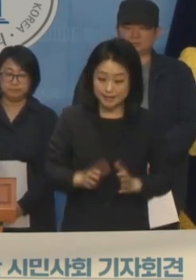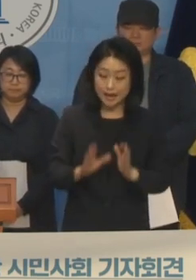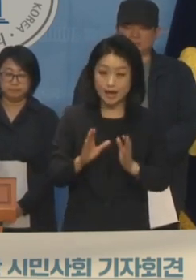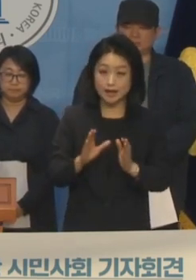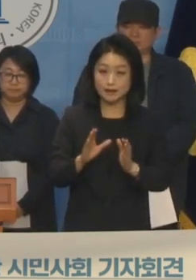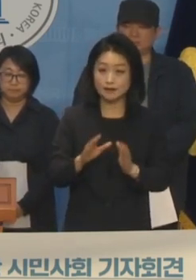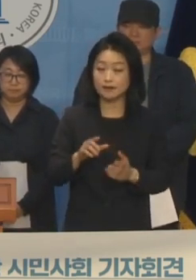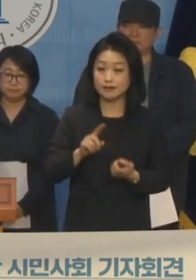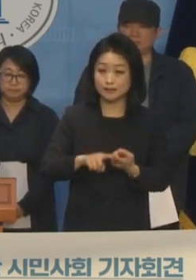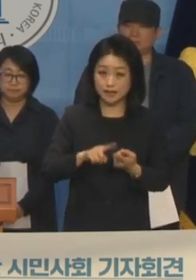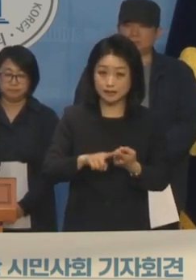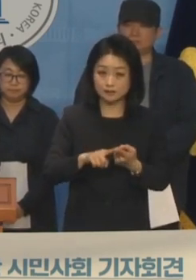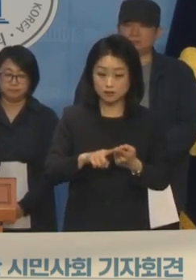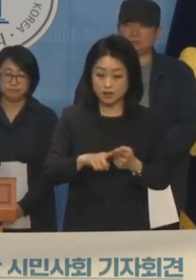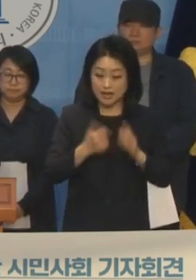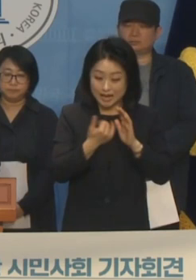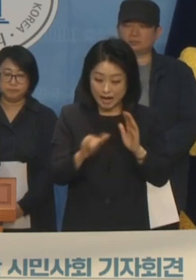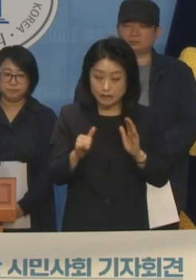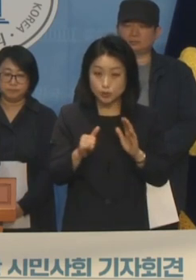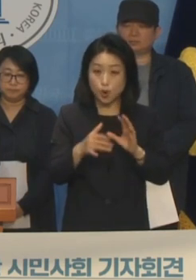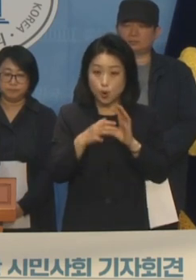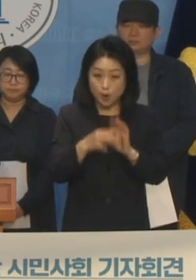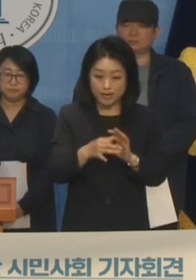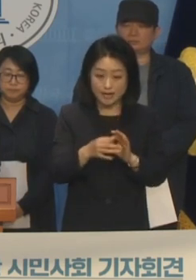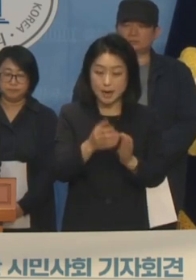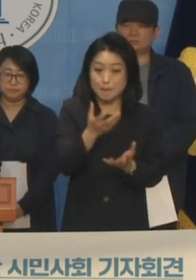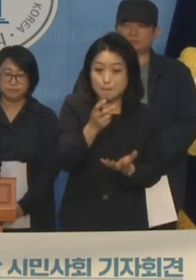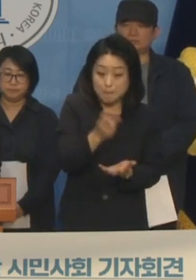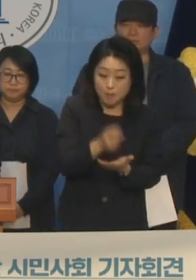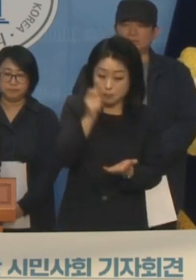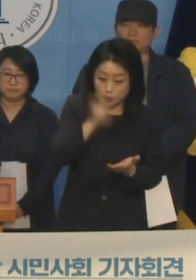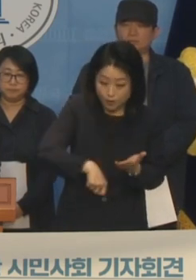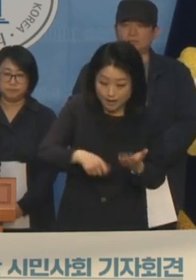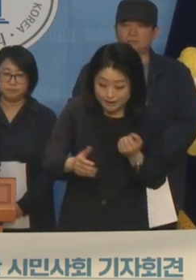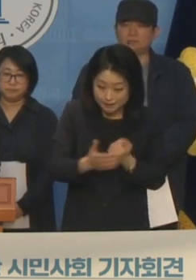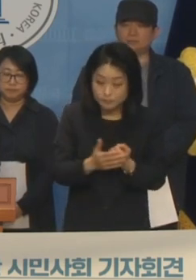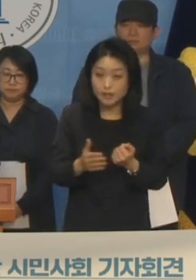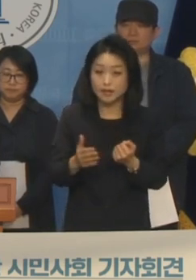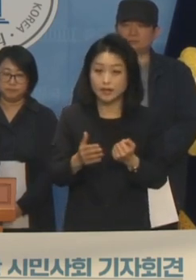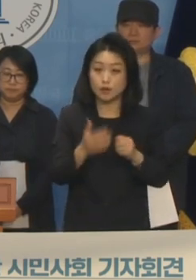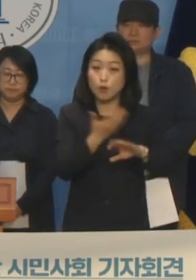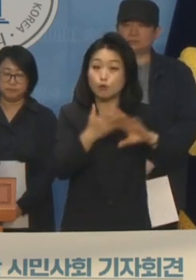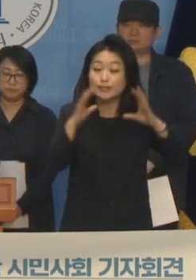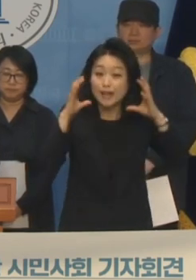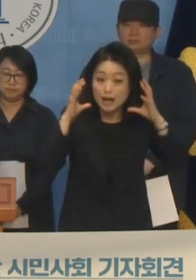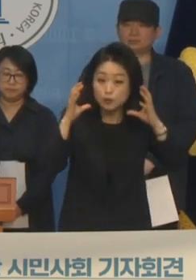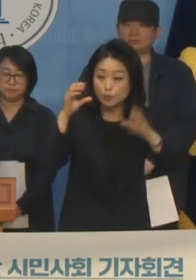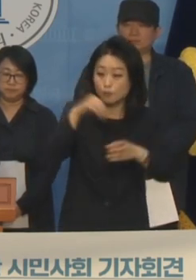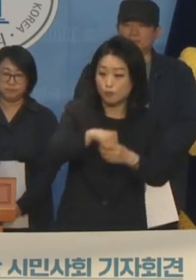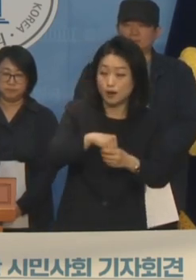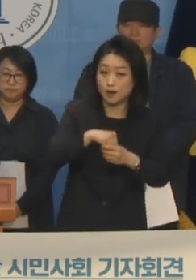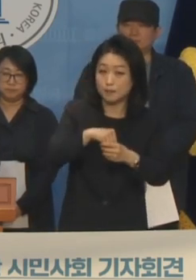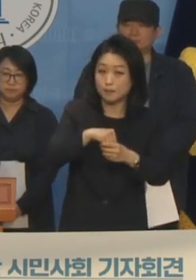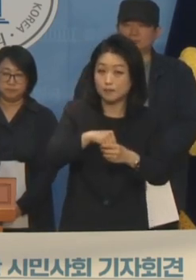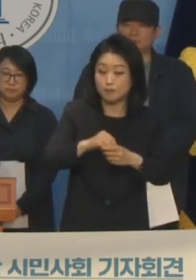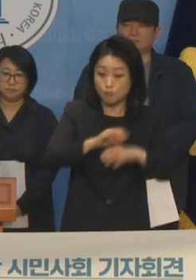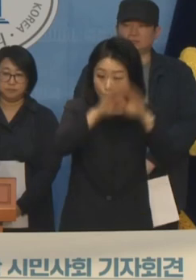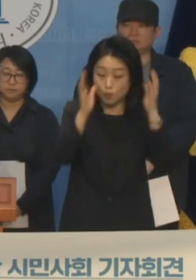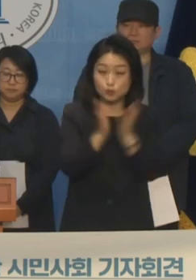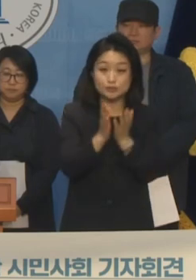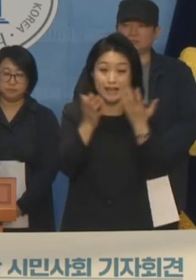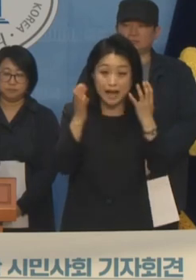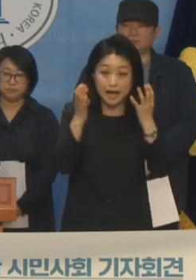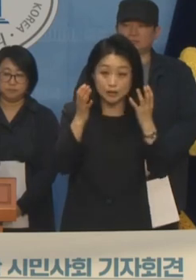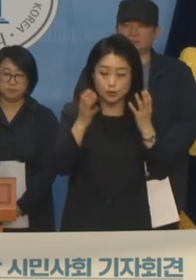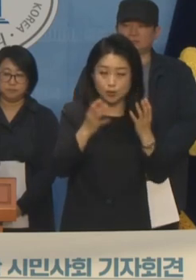출생통보제를 규정한 가족관계등록법 개정안이 통과한 지금 출생통보제 도입에 앞서 외국인 아동을 포함한 국내 모든 아동의